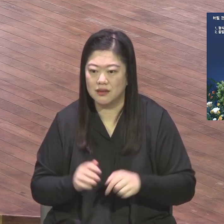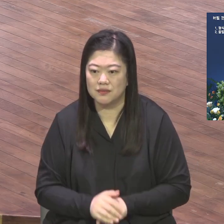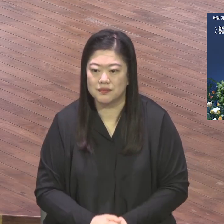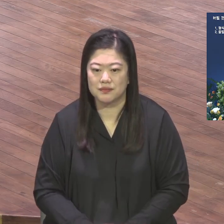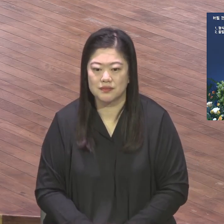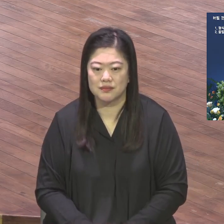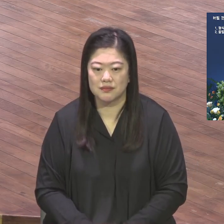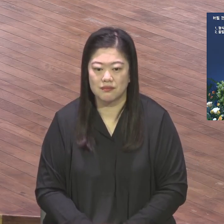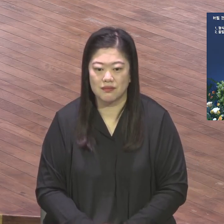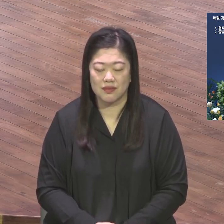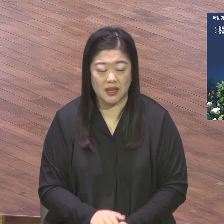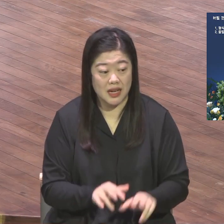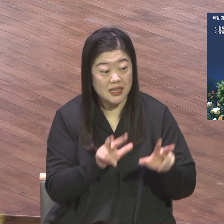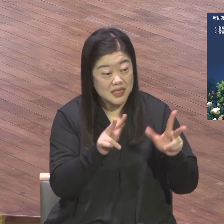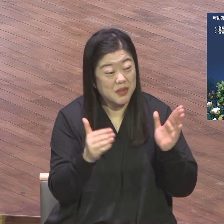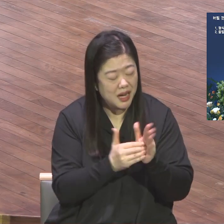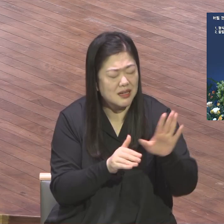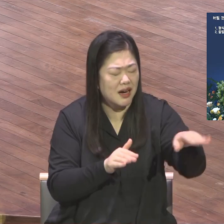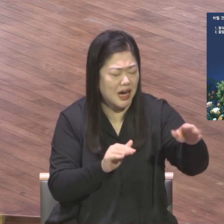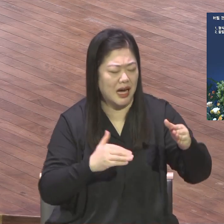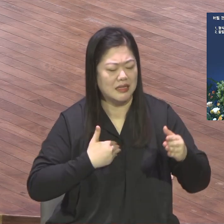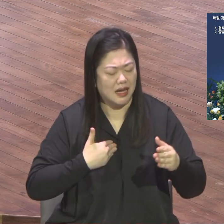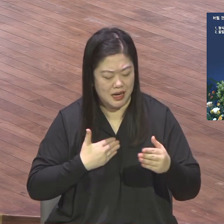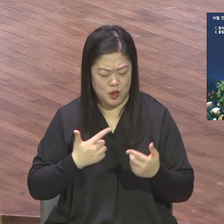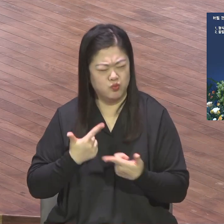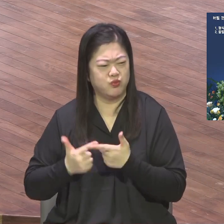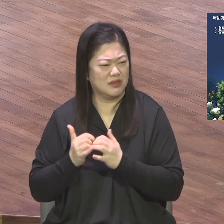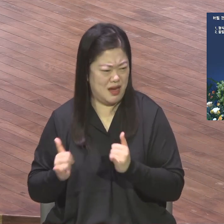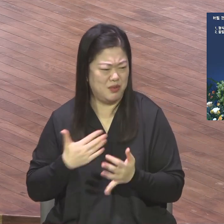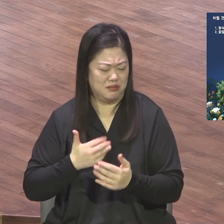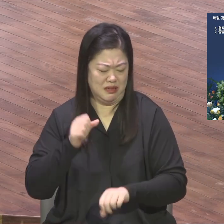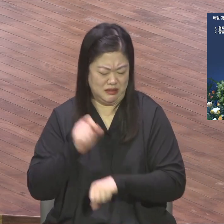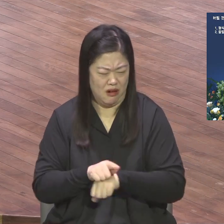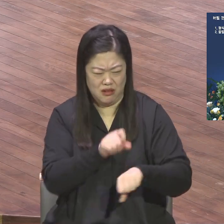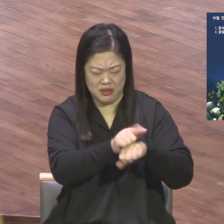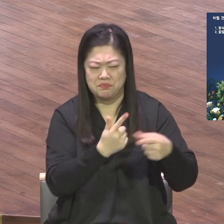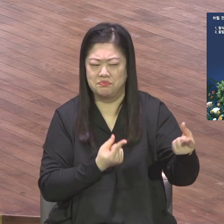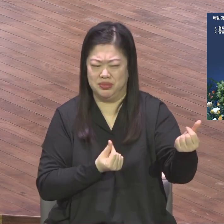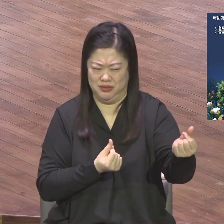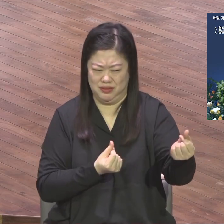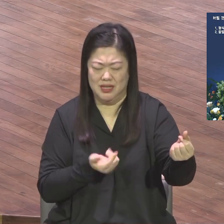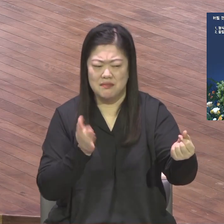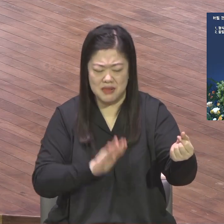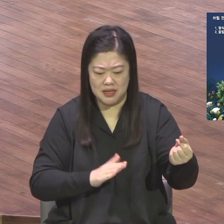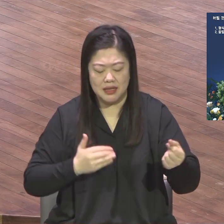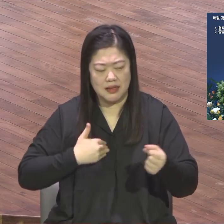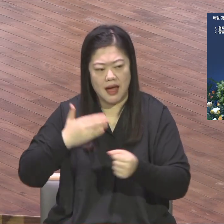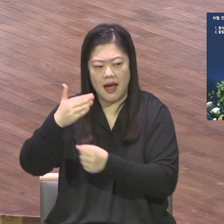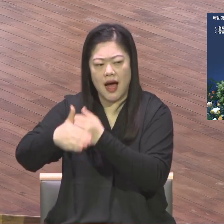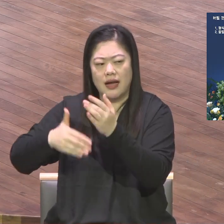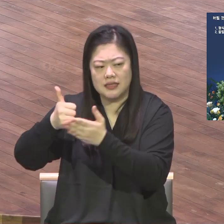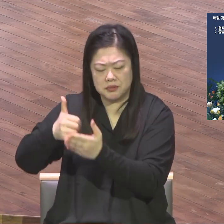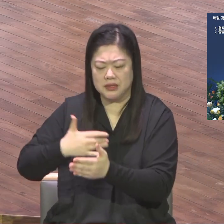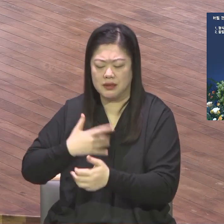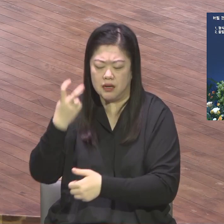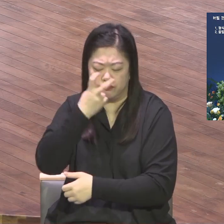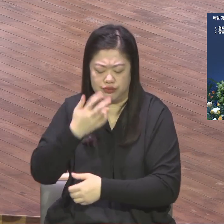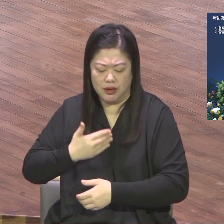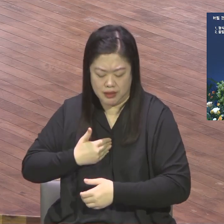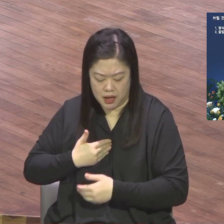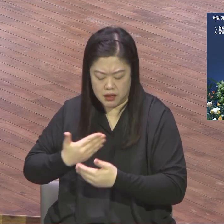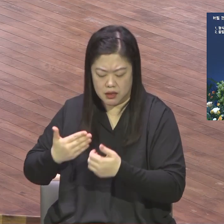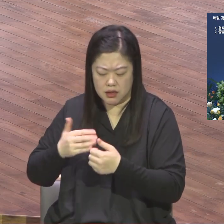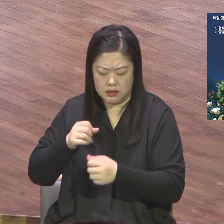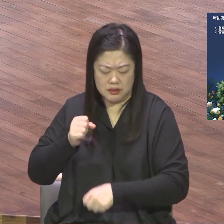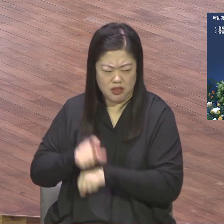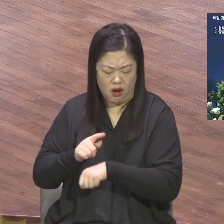사람 내가 싸워야 되겠다는 현장을 하나님이 지켜줘야 그런 일이 없었어. 너희들 예수 믿어봐. 예수